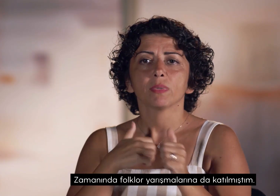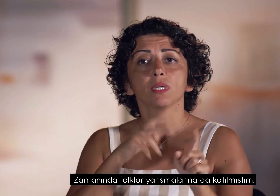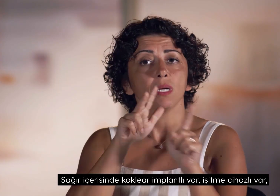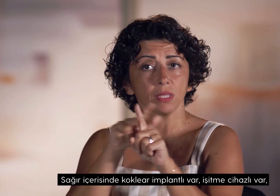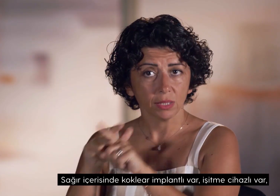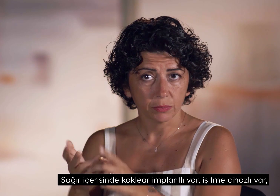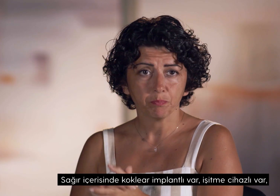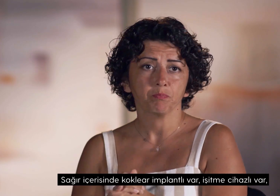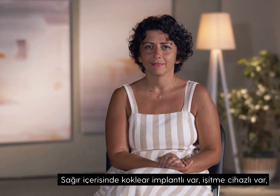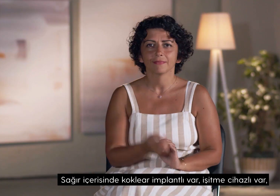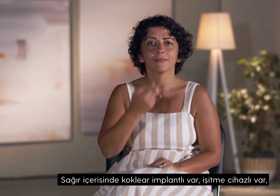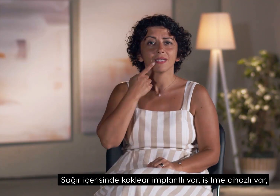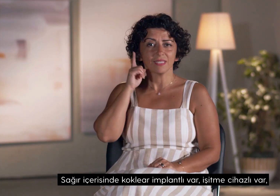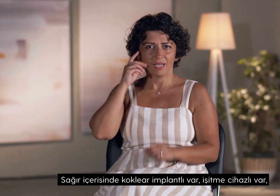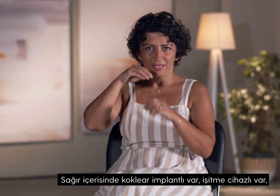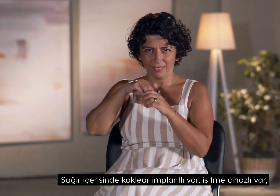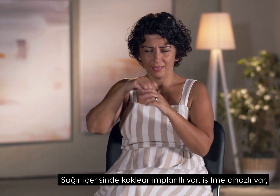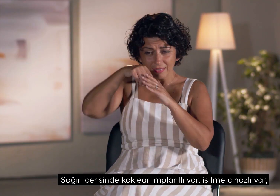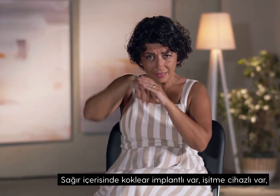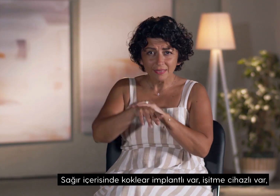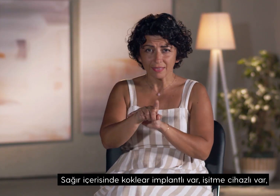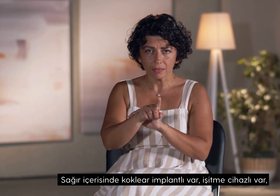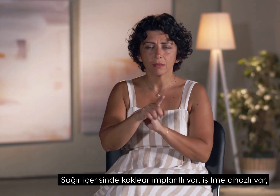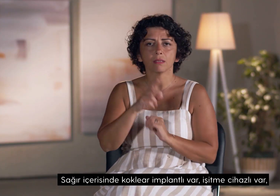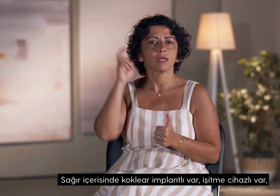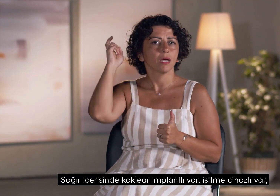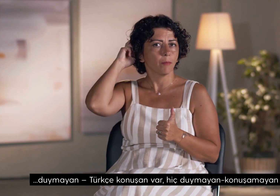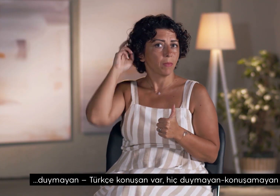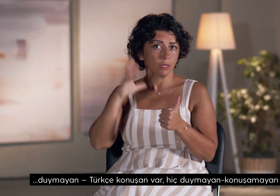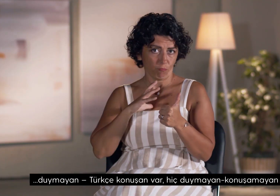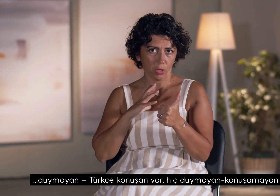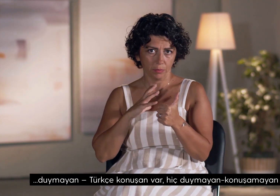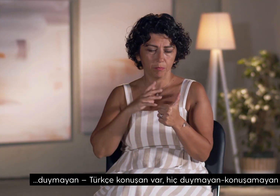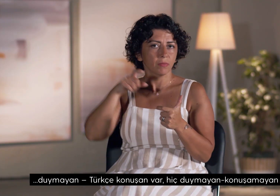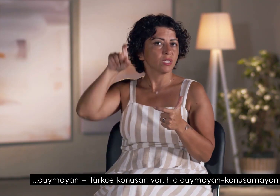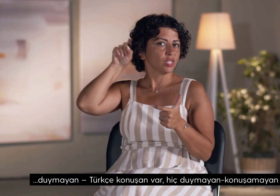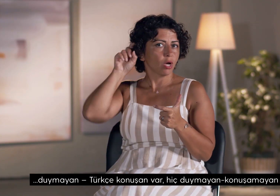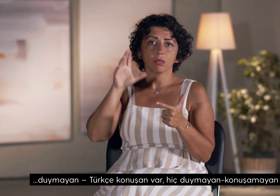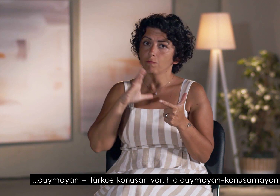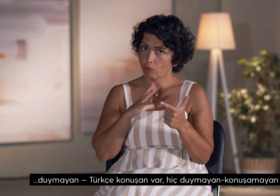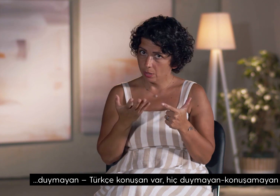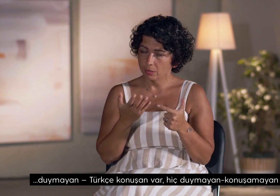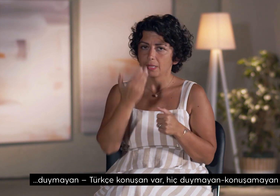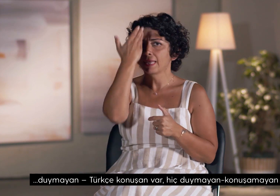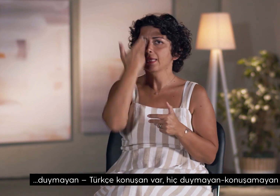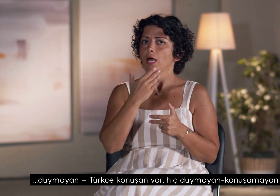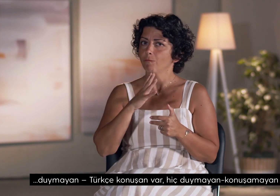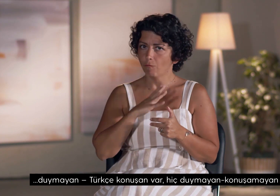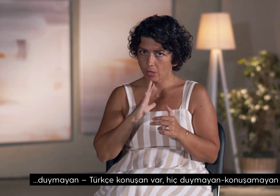katılmıştım. Sağır içerisinde kokleer implantı var, işitme cihazlı var, duymayan Türkçe konuşan var, hiç duymayan